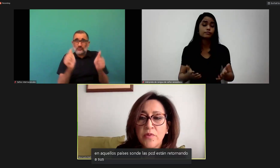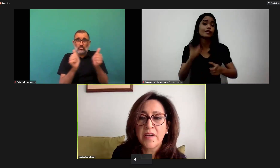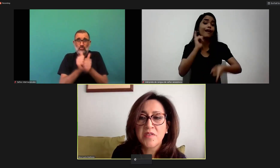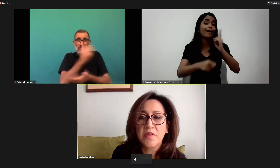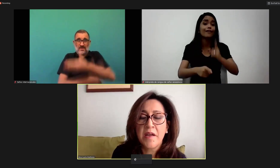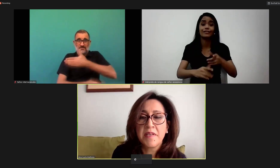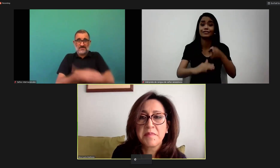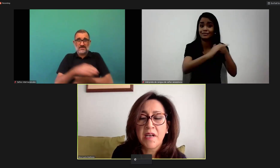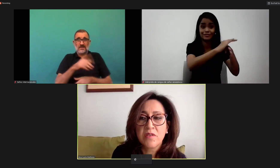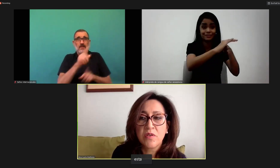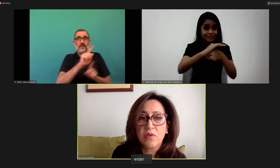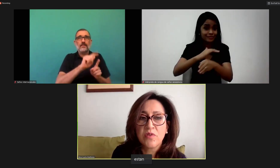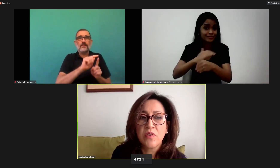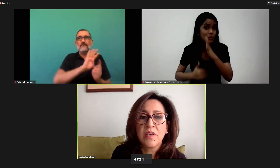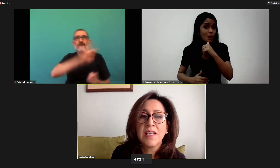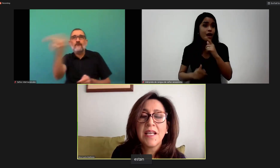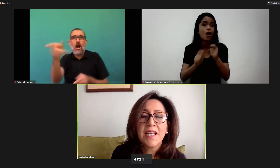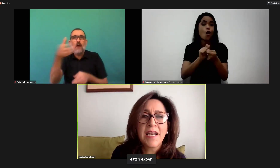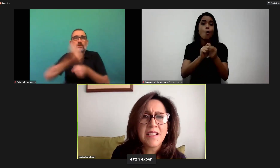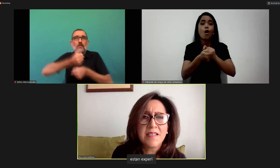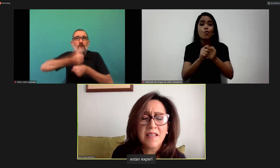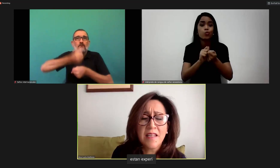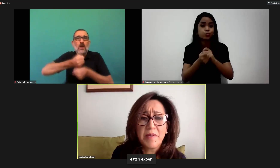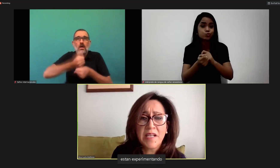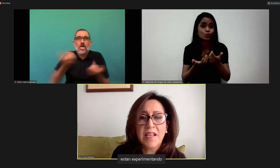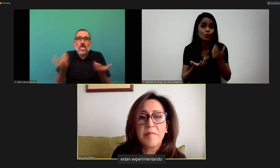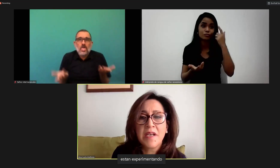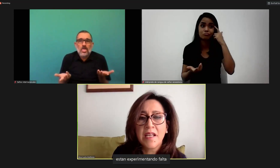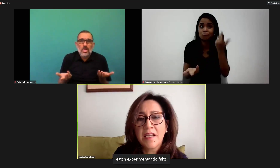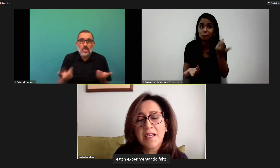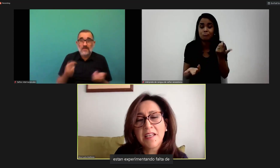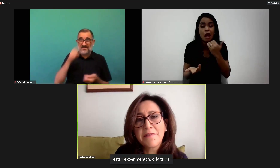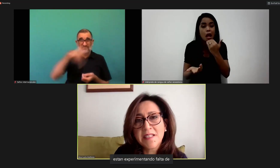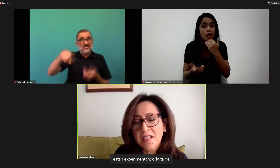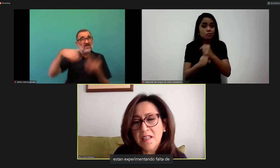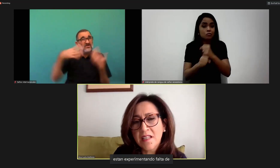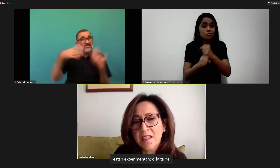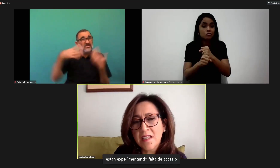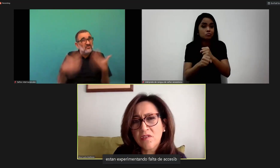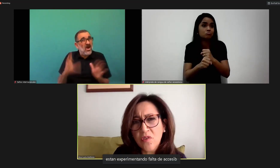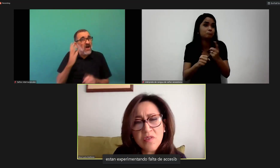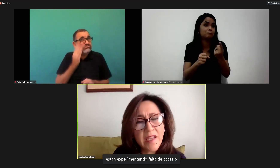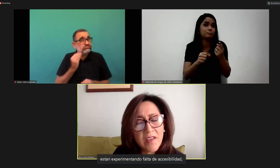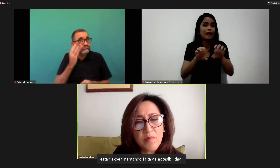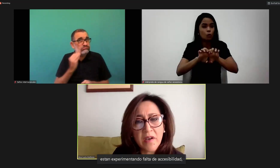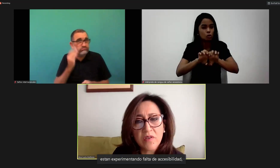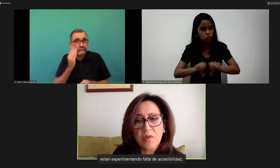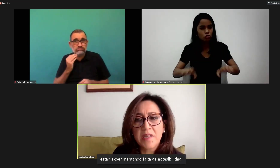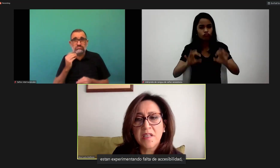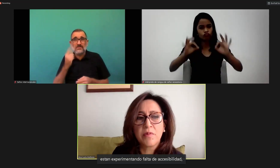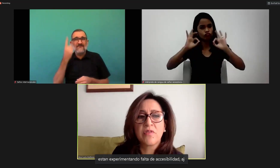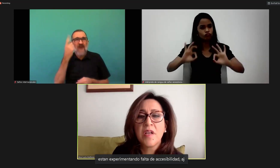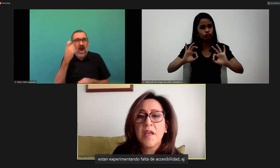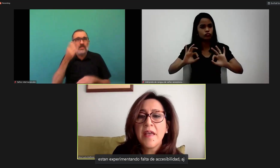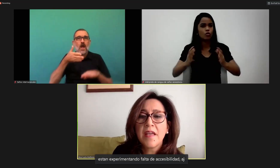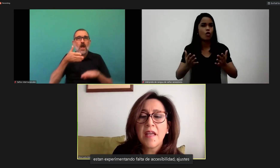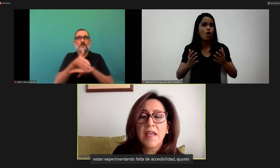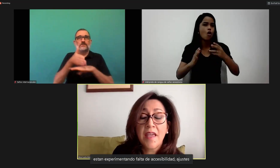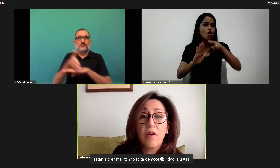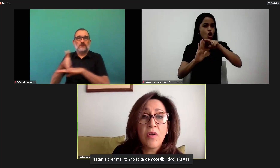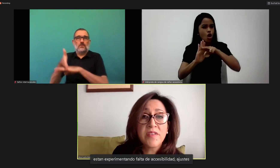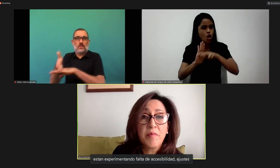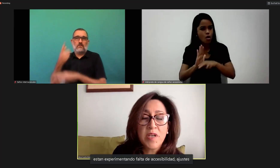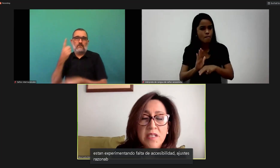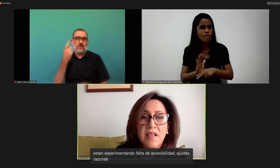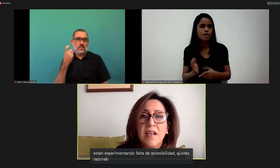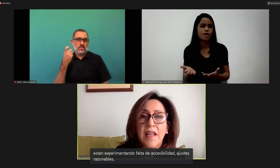los ajustes razonables para su inclusión, la necesidad de aplicar de manera eficiente todos aquellos marcos normativos